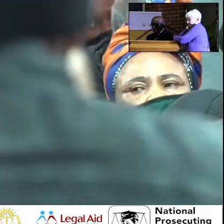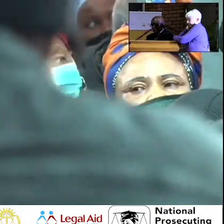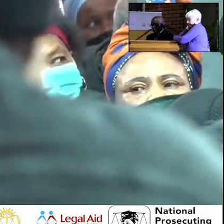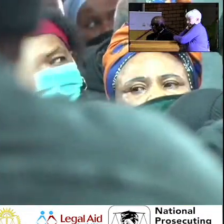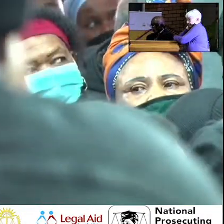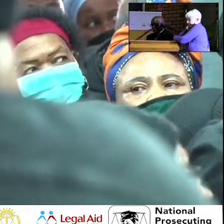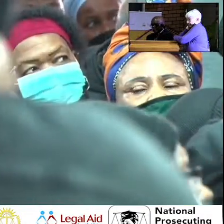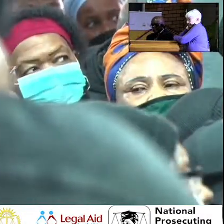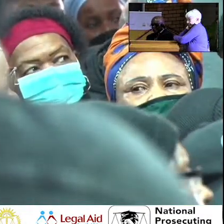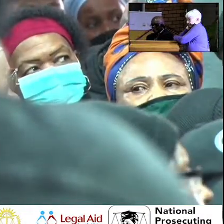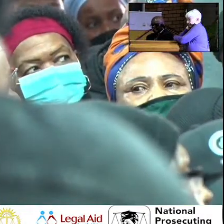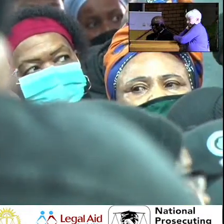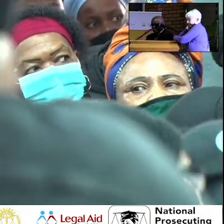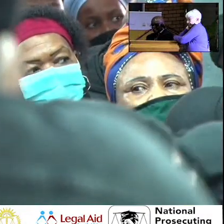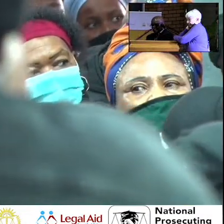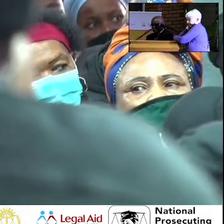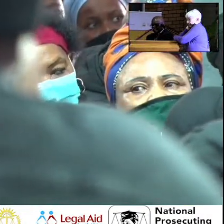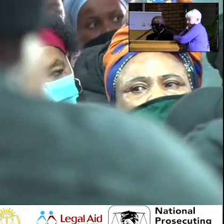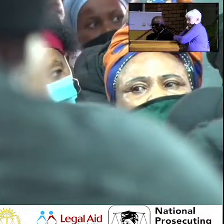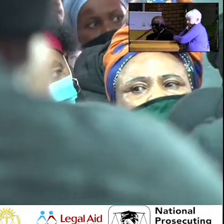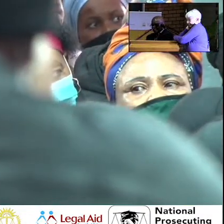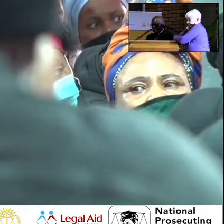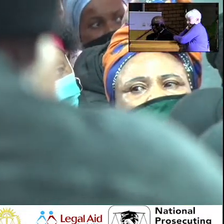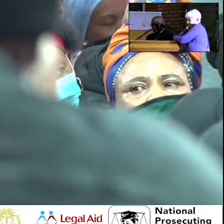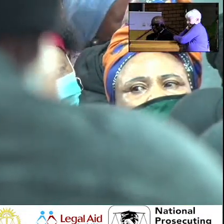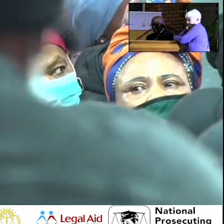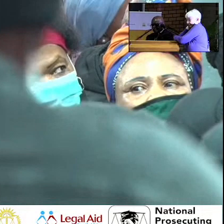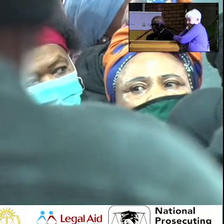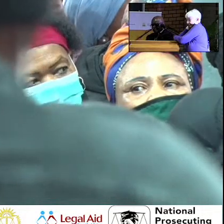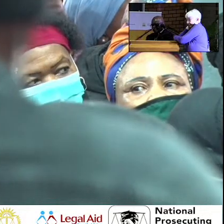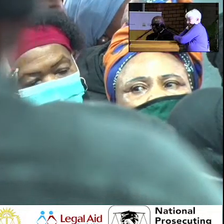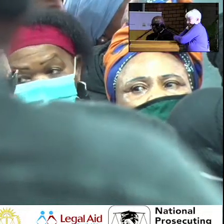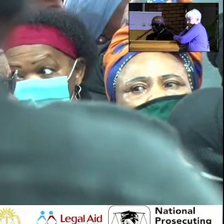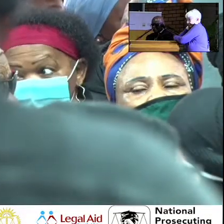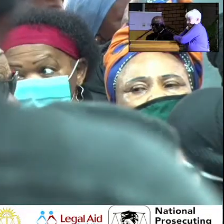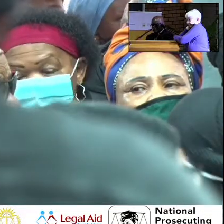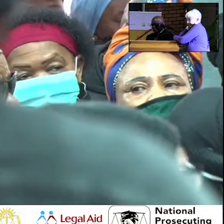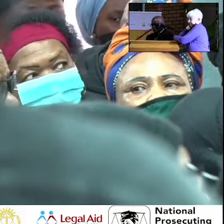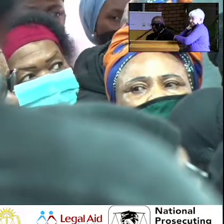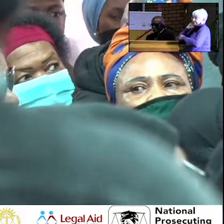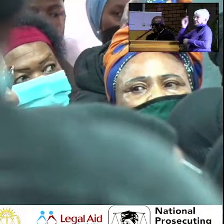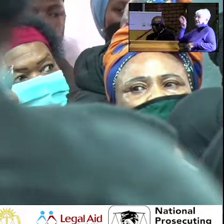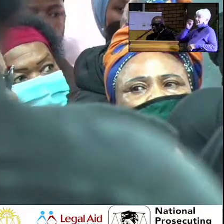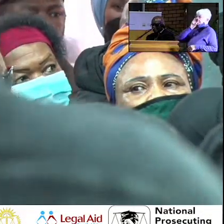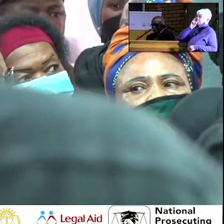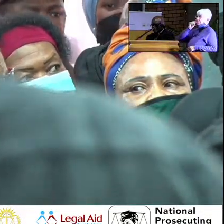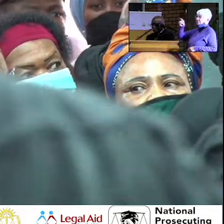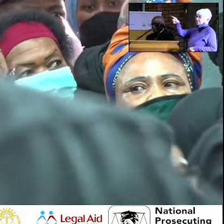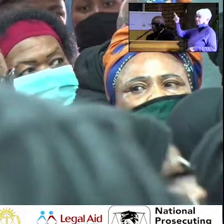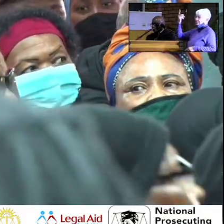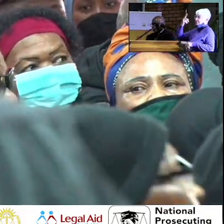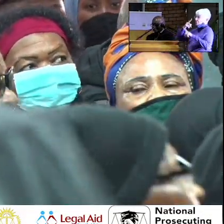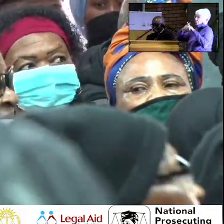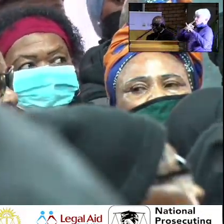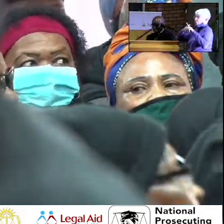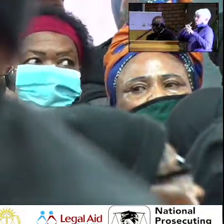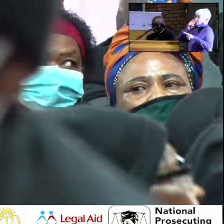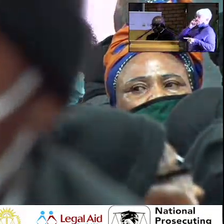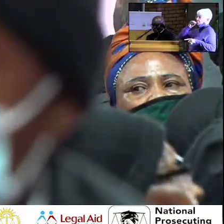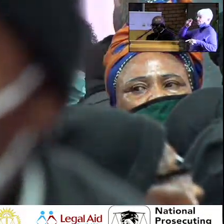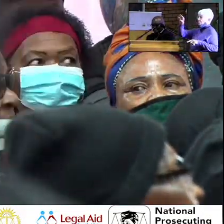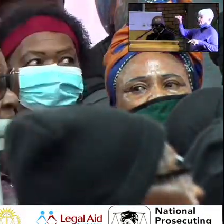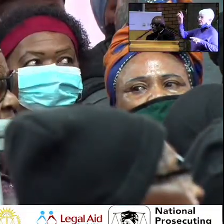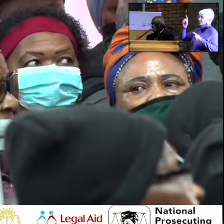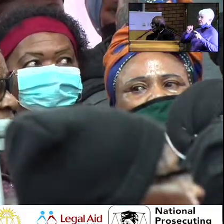Nebhabhu yavuza, ndiyasokola kungena amanzi namacanga apheli kungena amanzi. ngena amanzi angena nasezikamereni ndicela